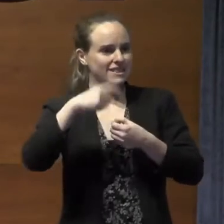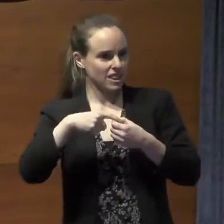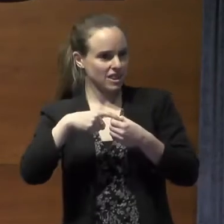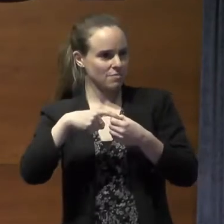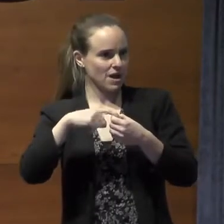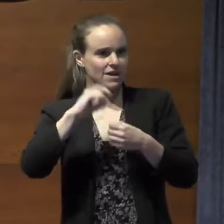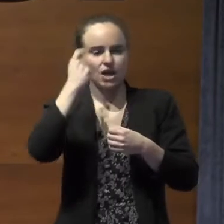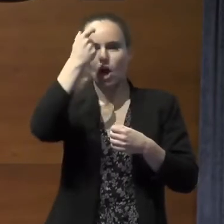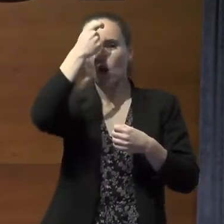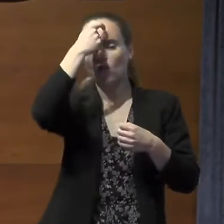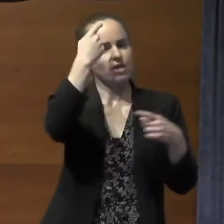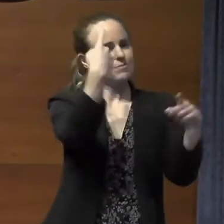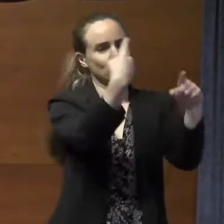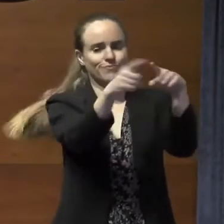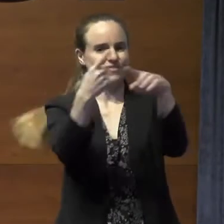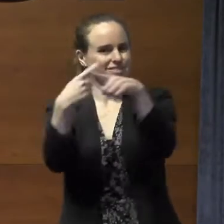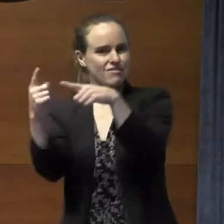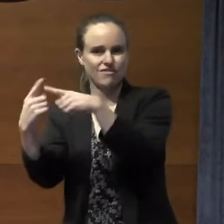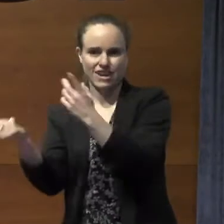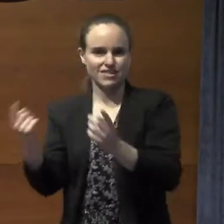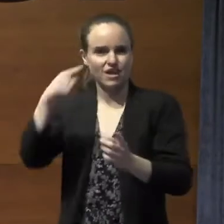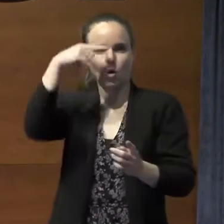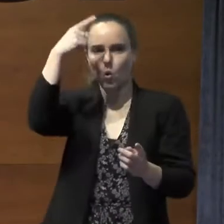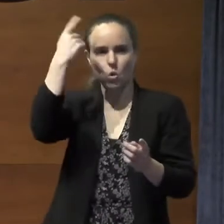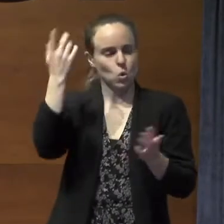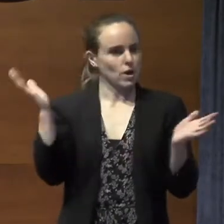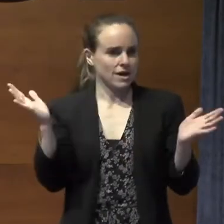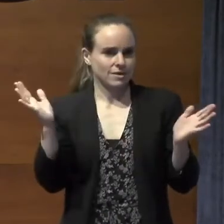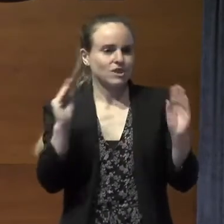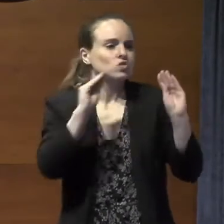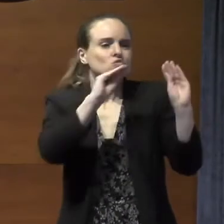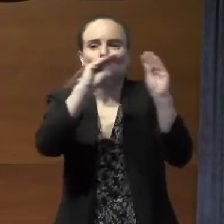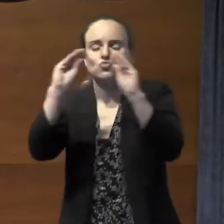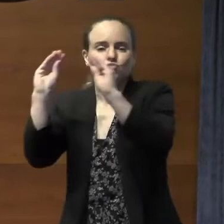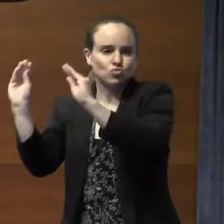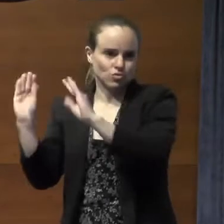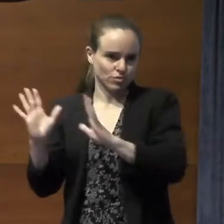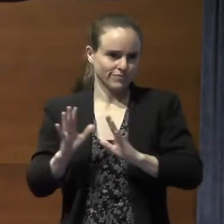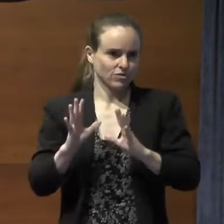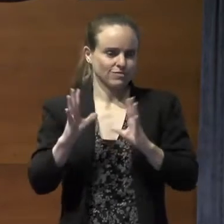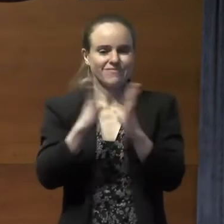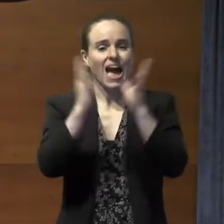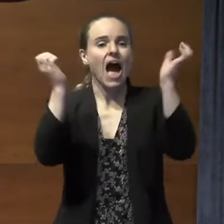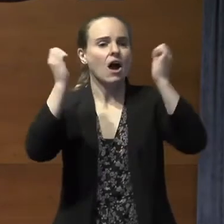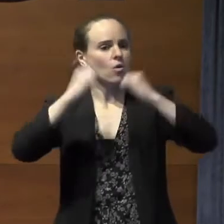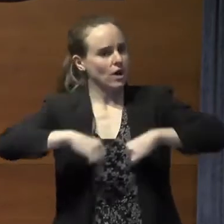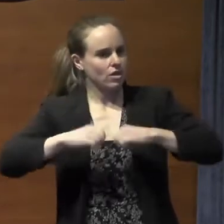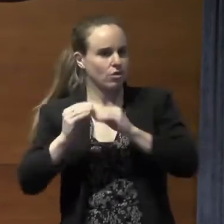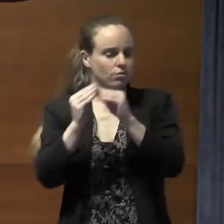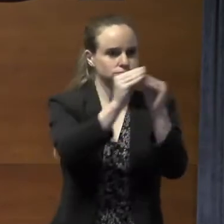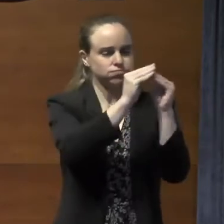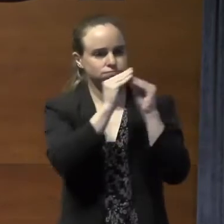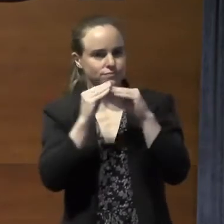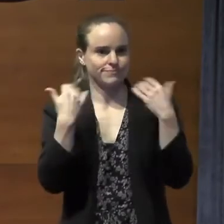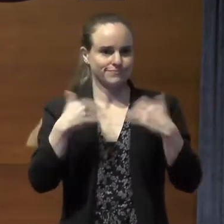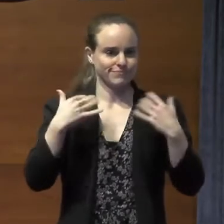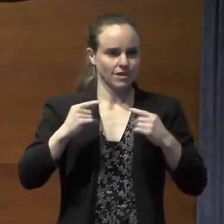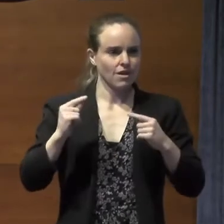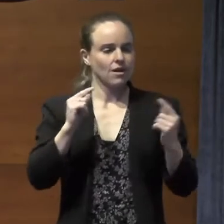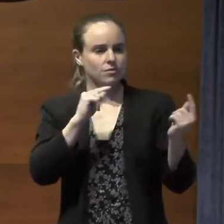se desarrolló el proyecto, entre España, Irlanda y Reino Unido. Ya cuando estábamos